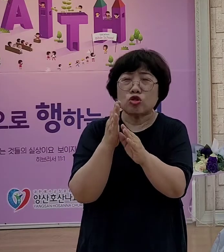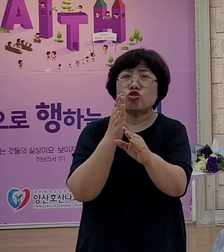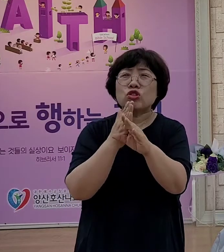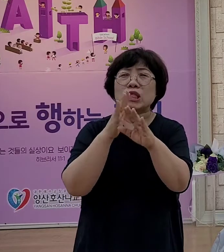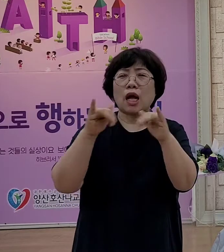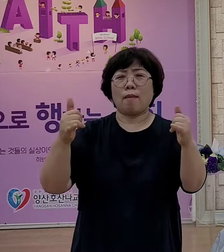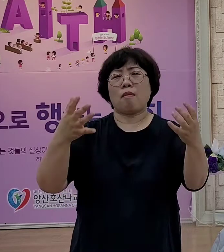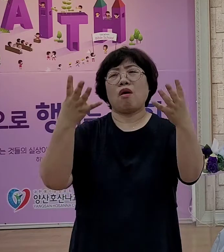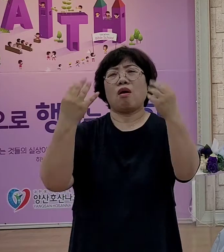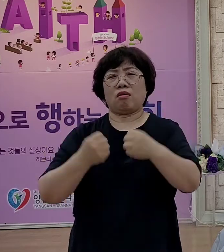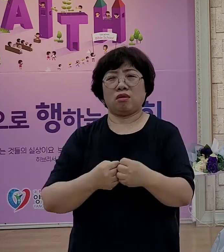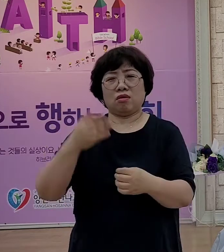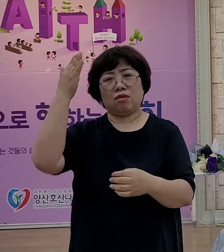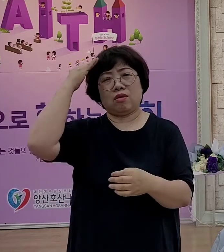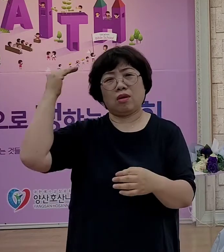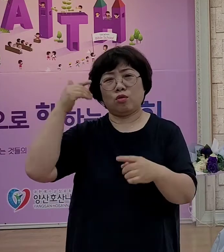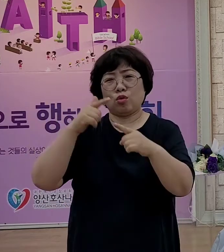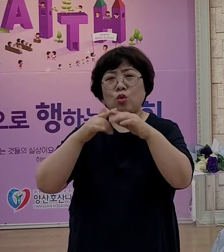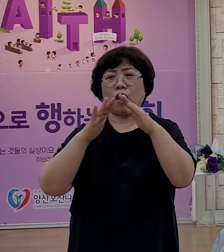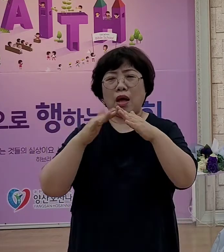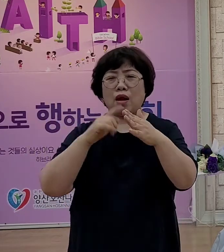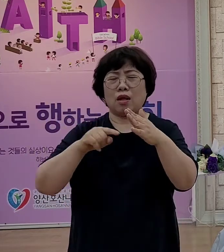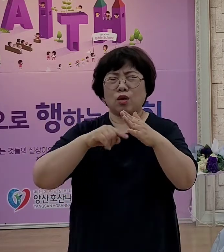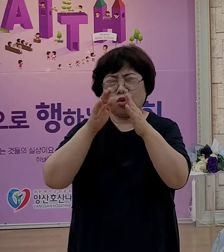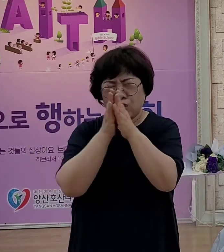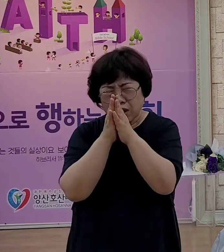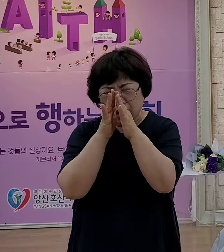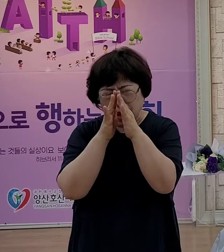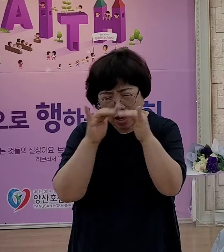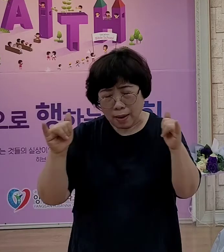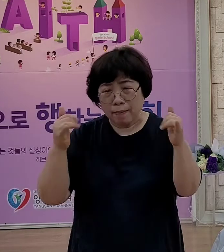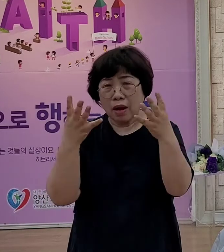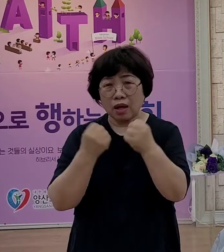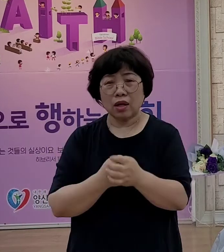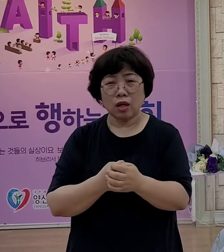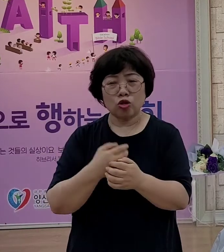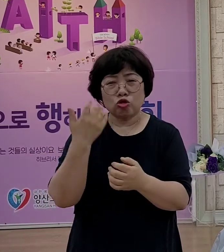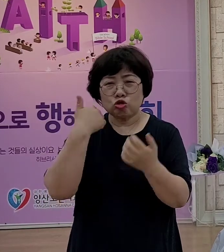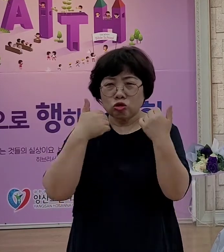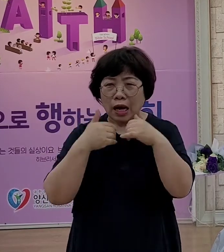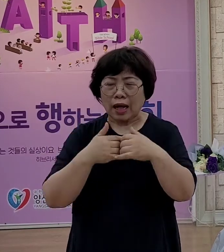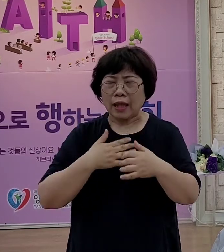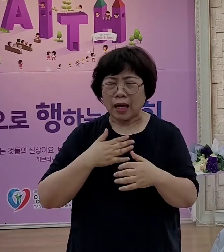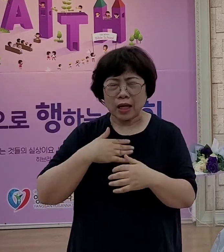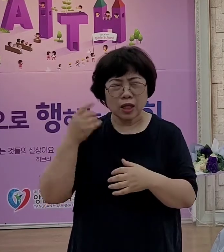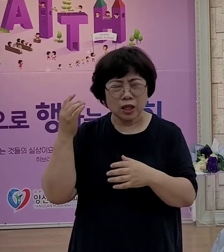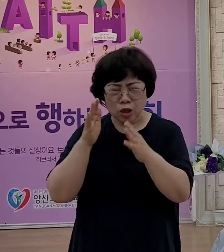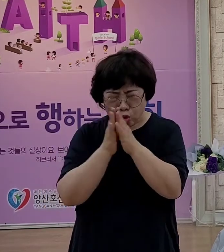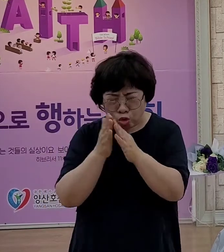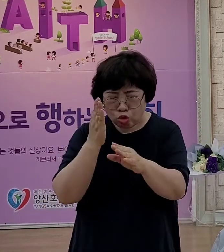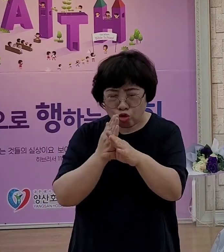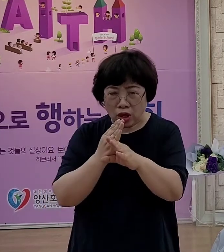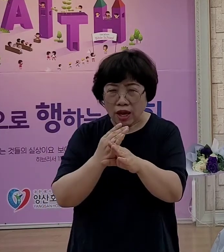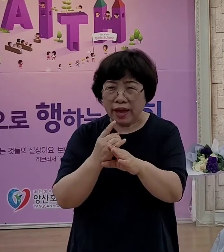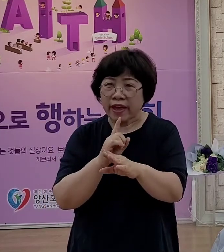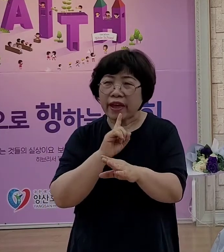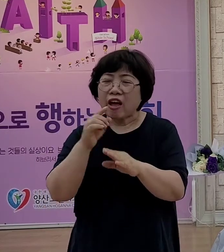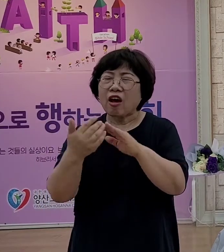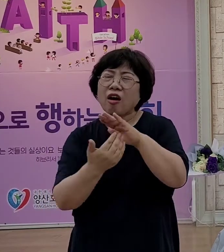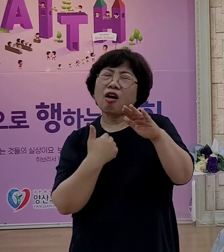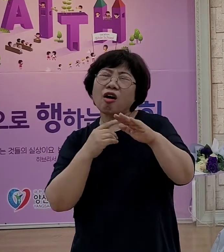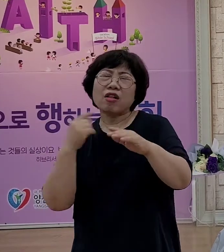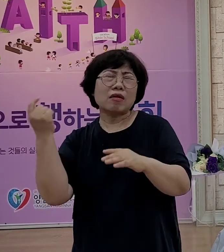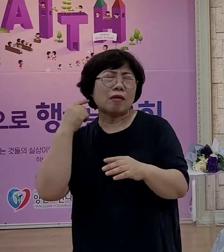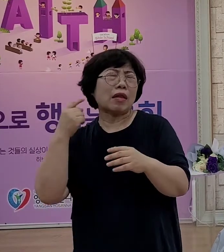많습니다. 왜? 이게 어디서 나왔냐면 누군가가 기도했더니 막 이렇게 예언을 했다는 그런